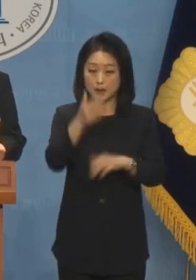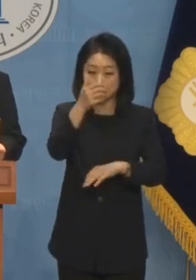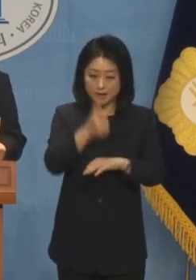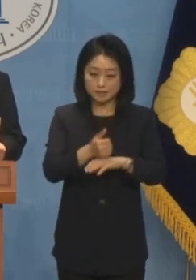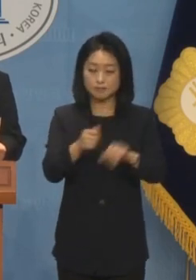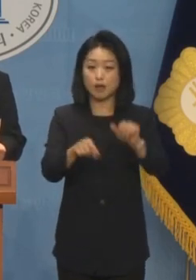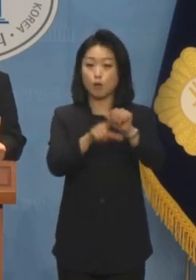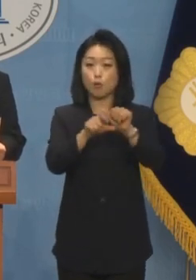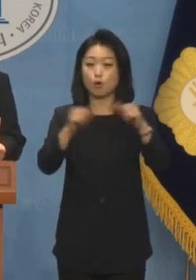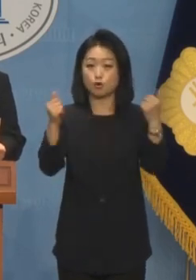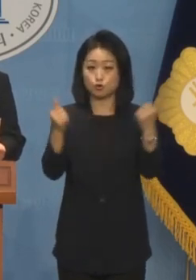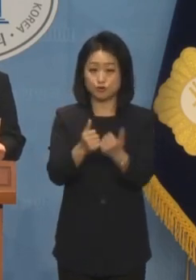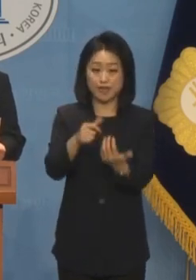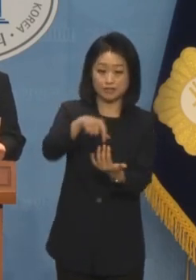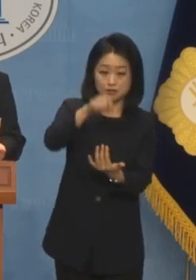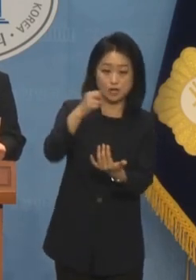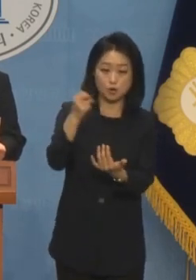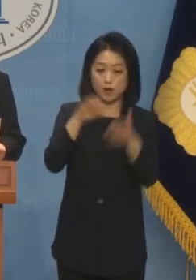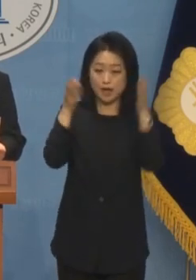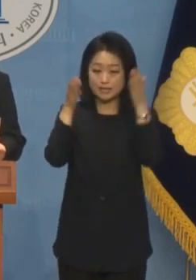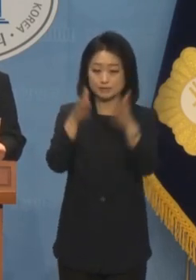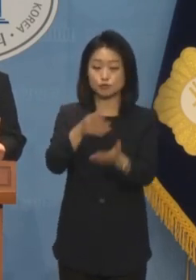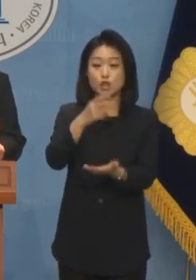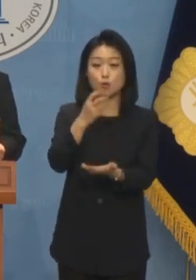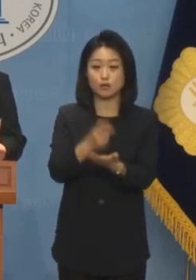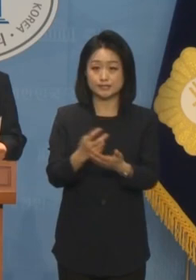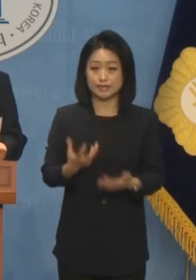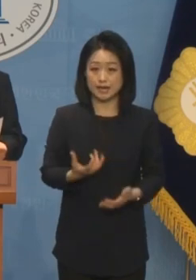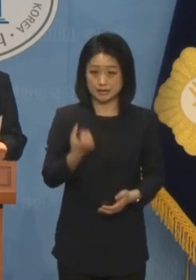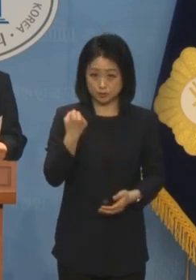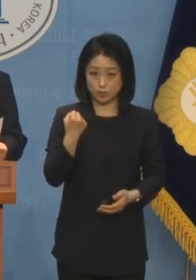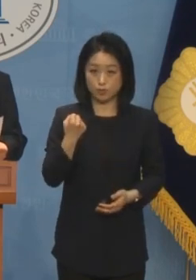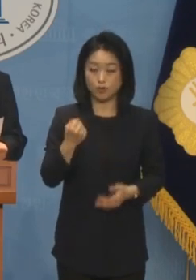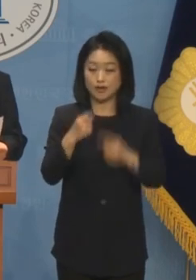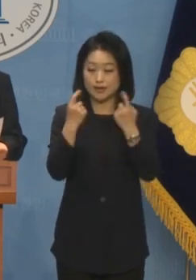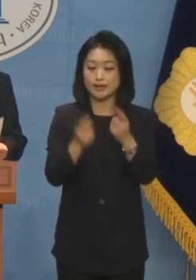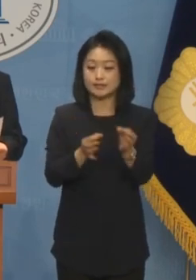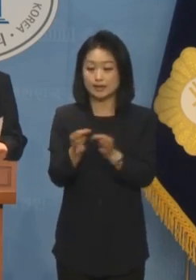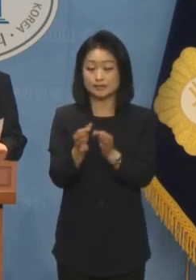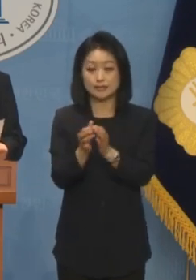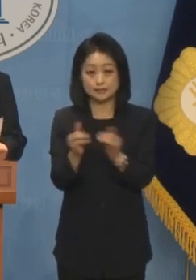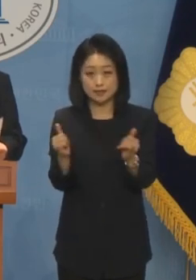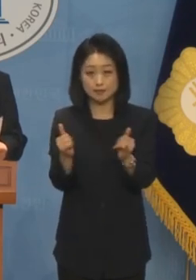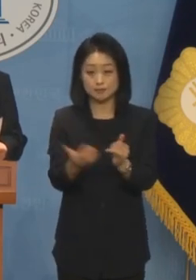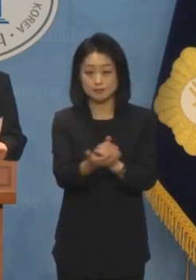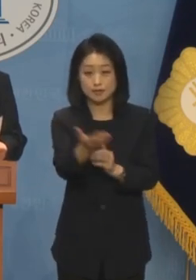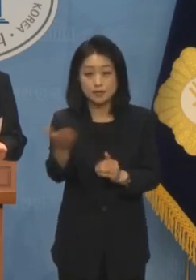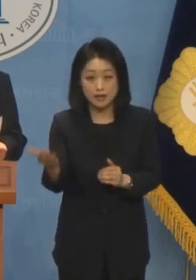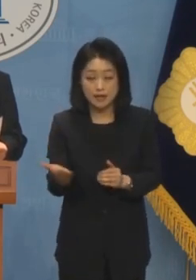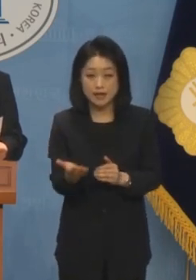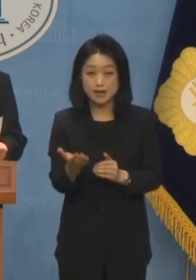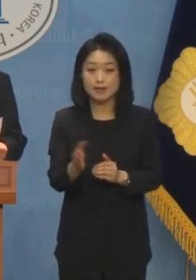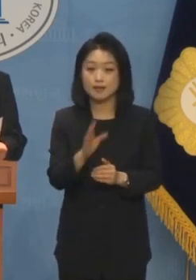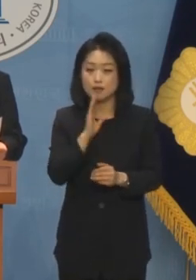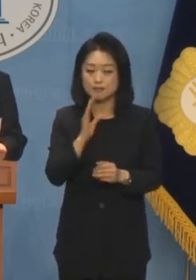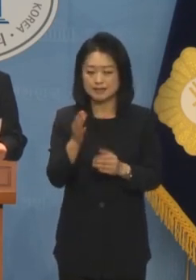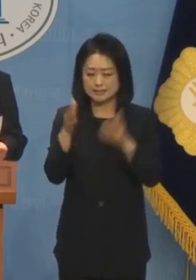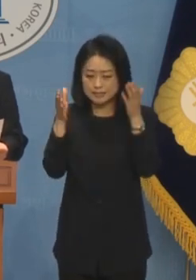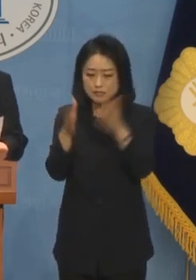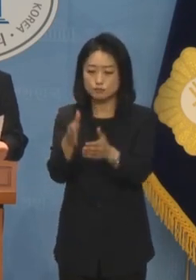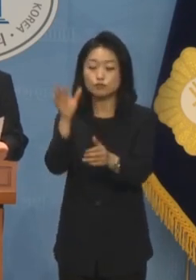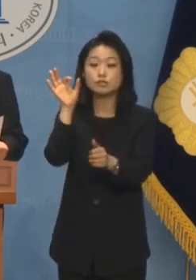국회가 선택과 집중의 원칙을 바탕으로 소상공인 자영업자들에게 단비를 내려줄 수